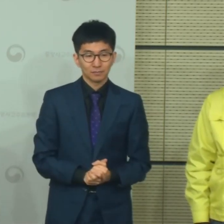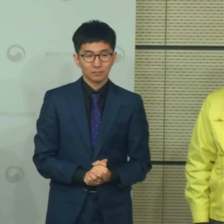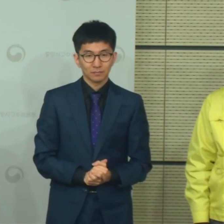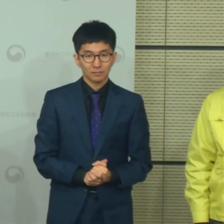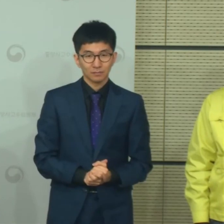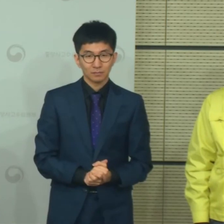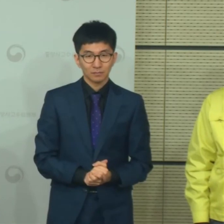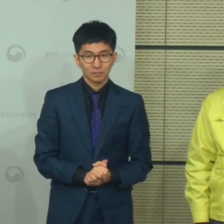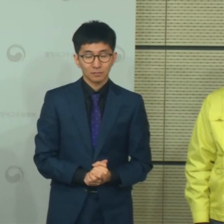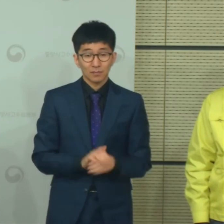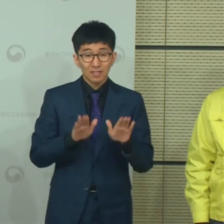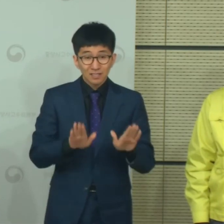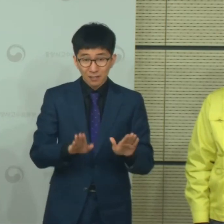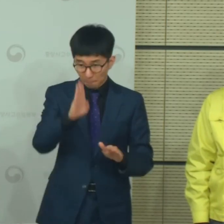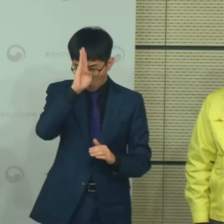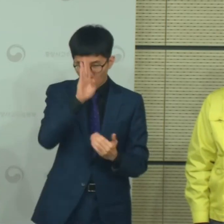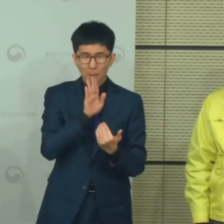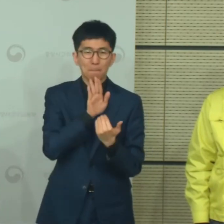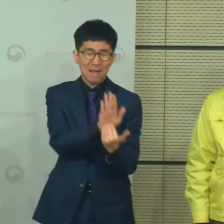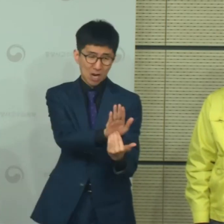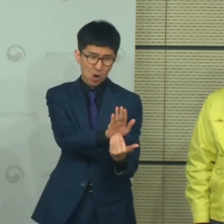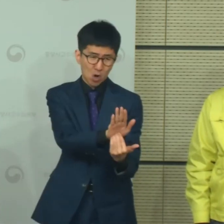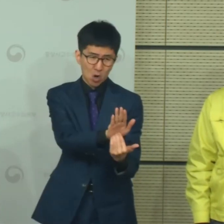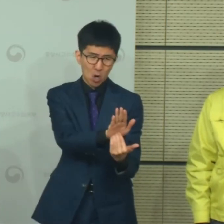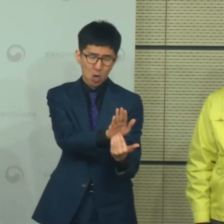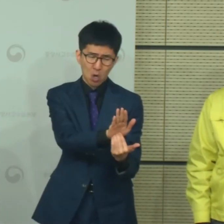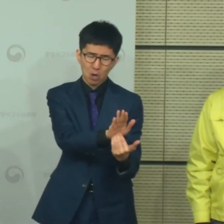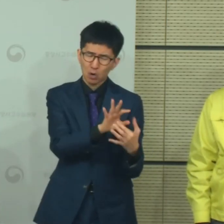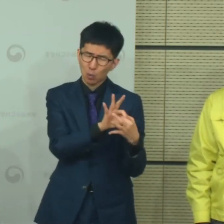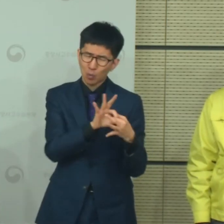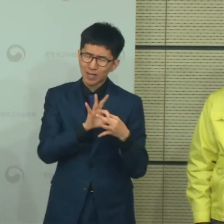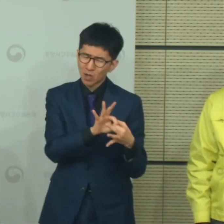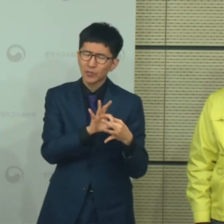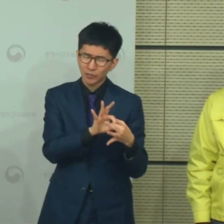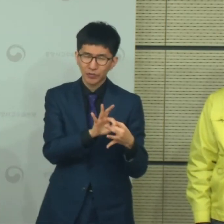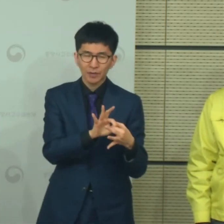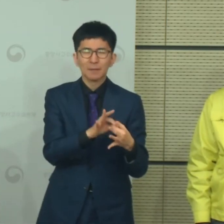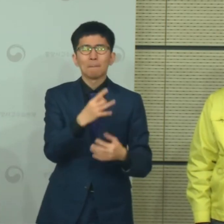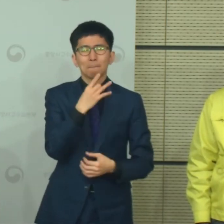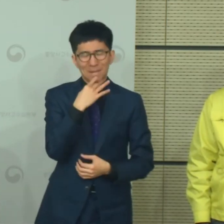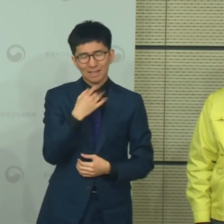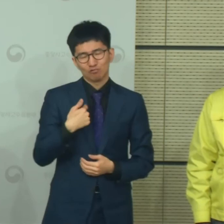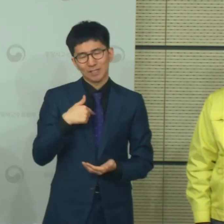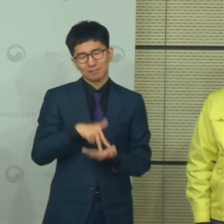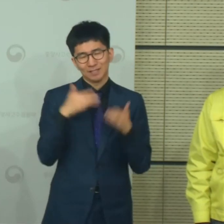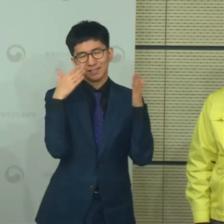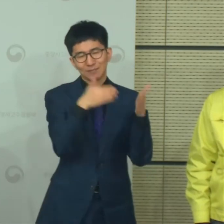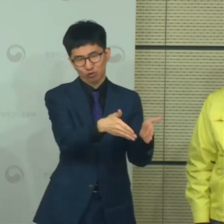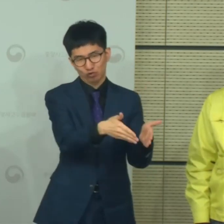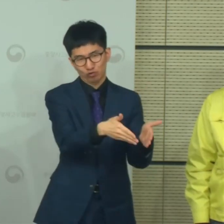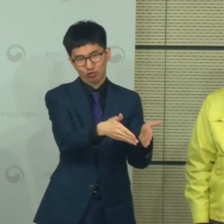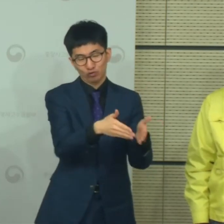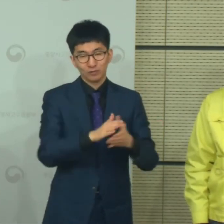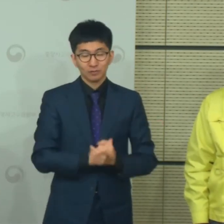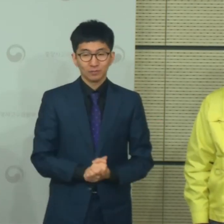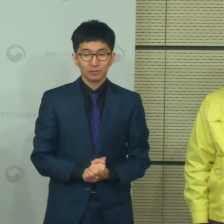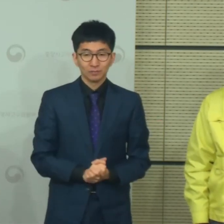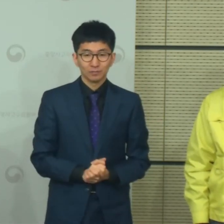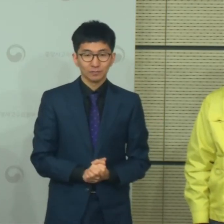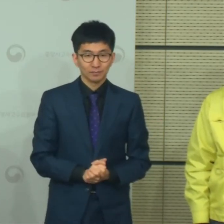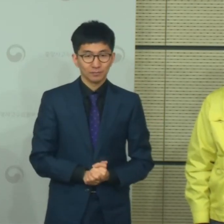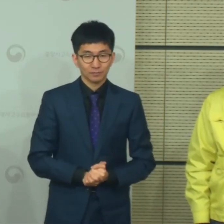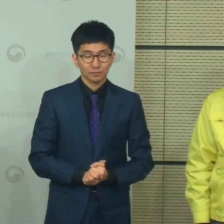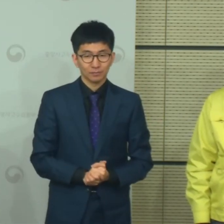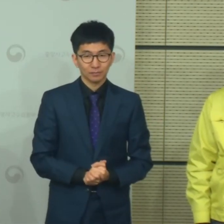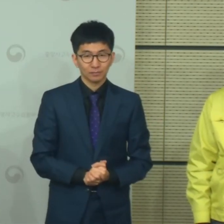이게 방역 차원에서 다루어질 문제인지에 대해서는 저희는 방역 측면에만 초점을 맞추어서 현재 검토를 하고 논의를